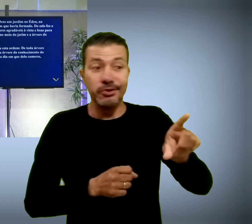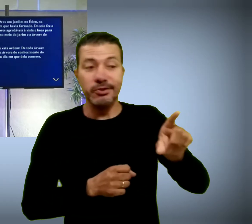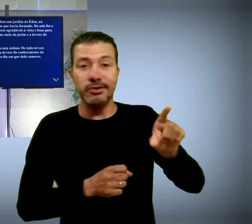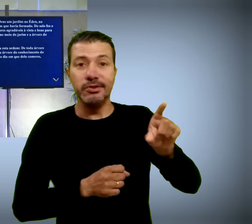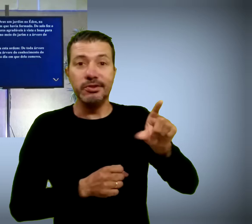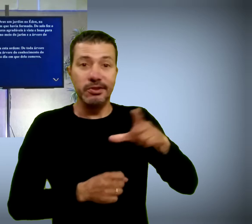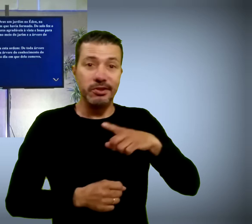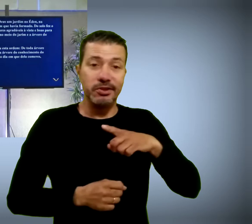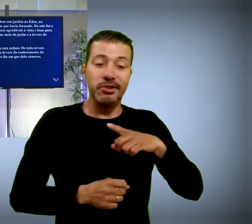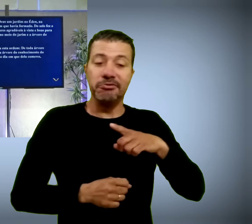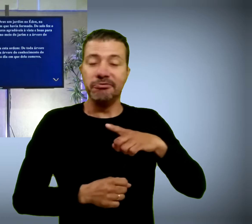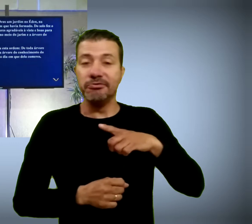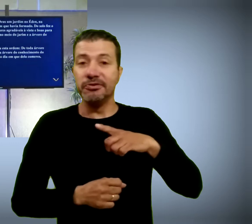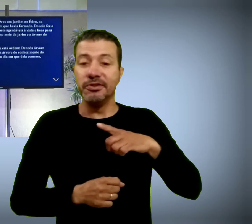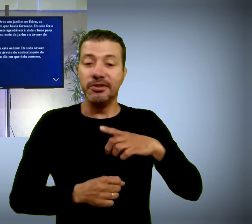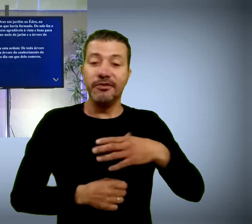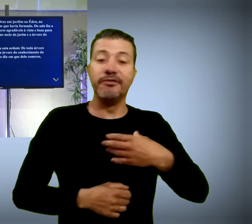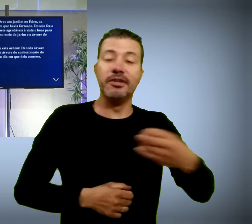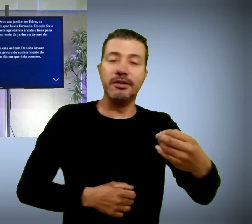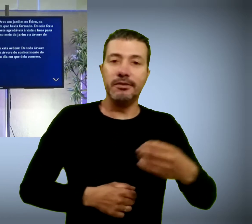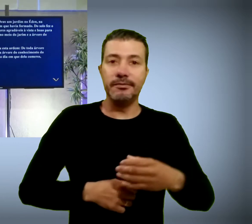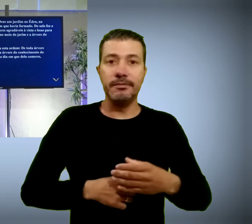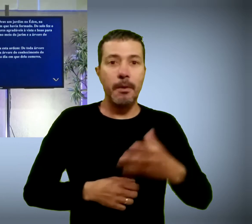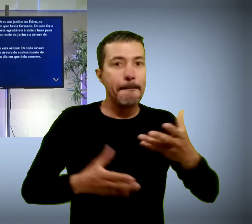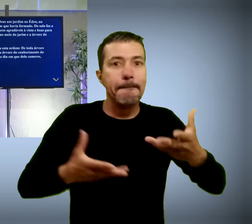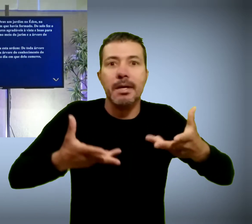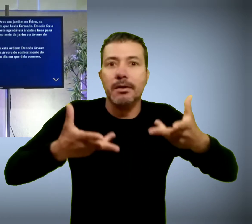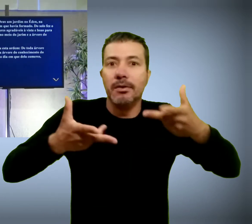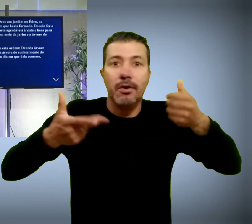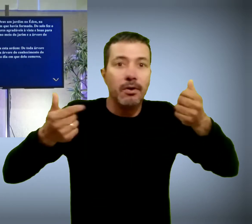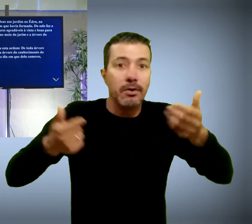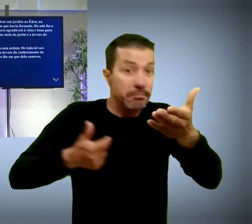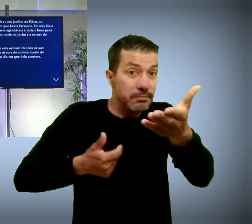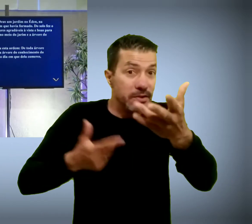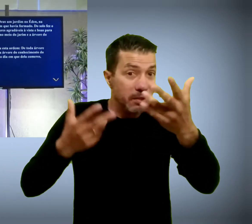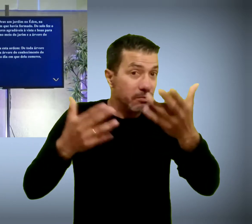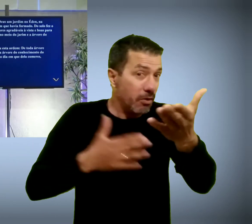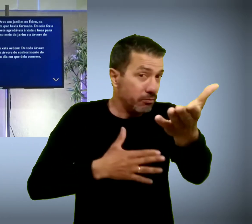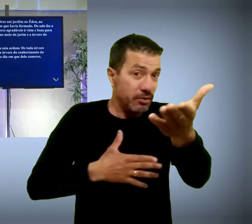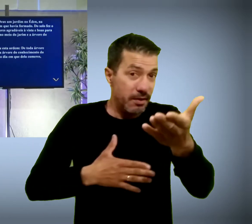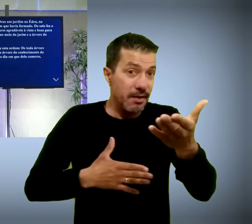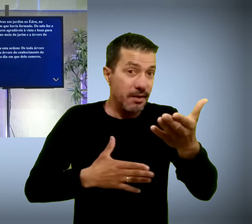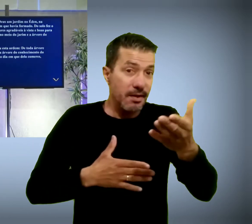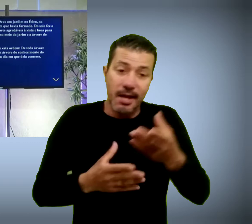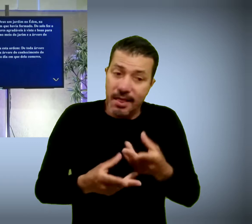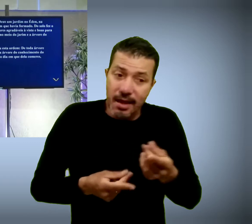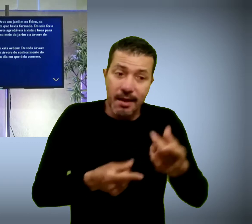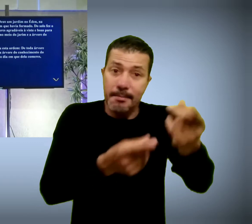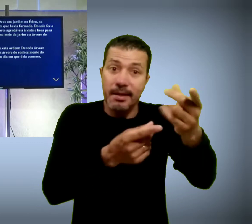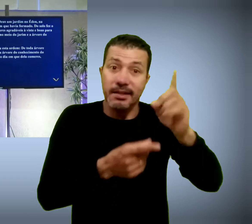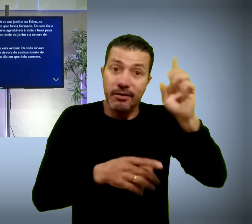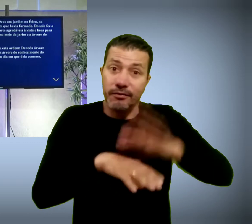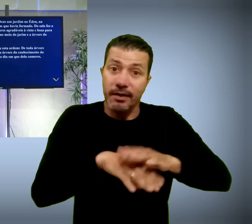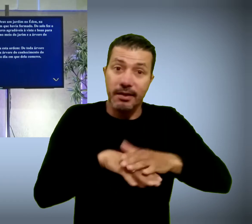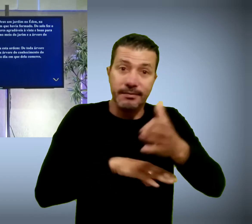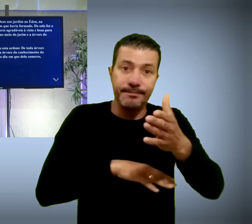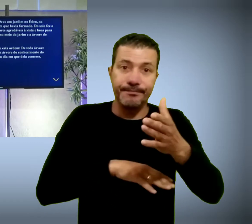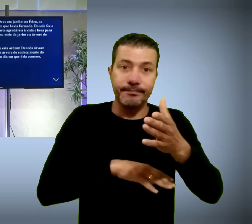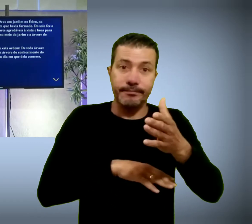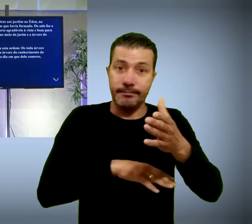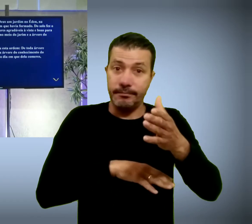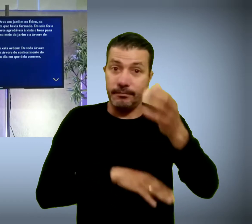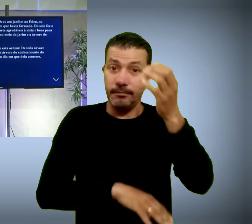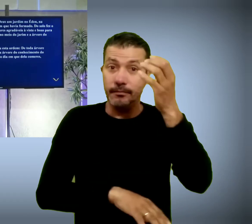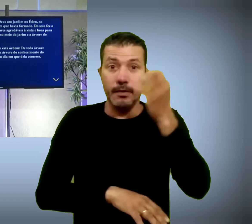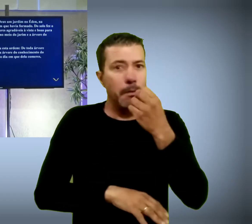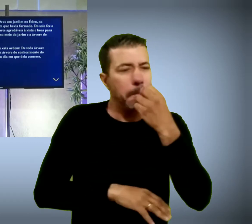tivesse filhos, o que você daria para os seus filhos? O melhor para sempre, eternamente. Foi o que Deus fez. Deus viu que ele